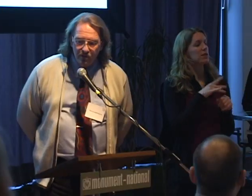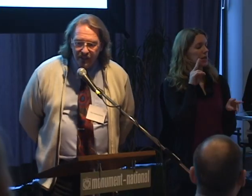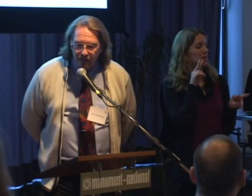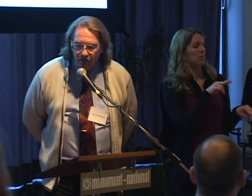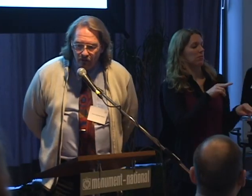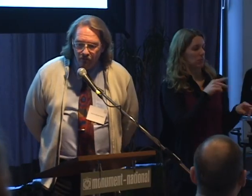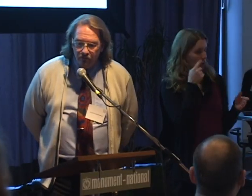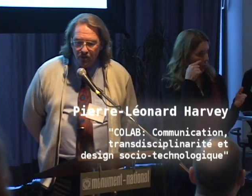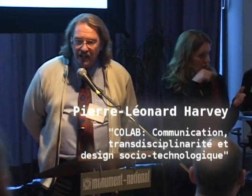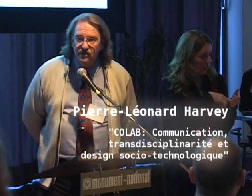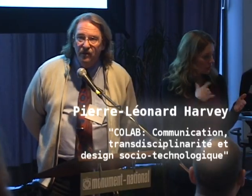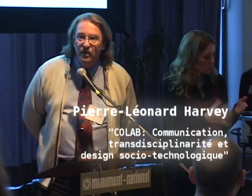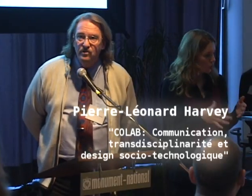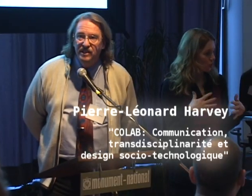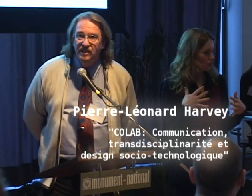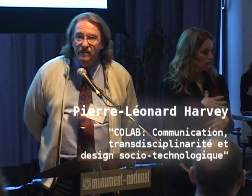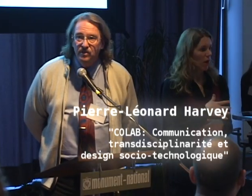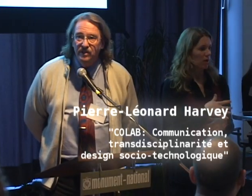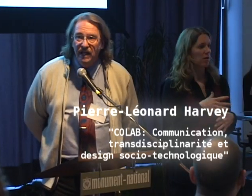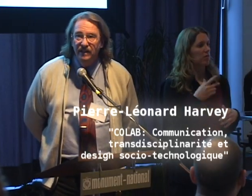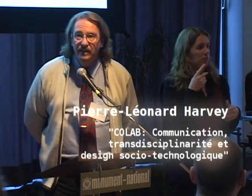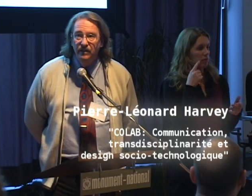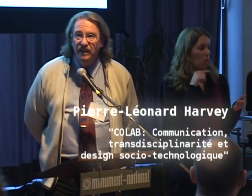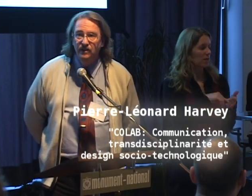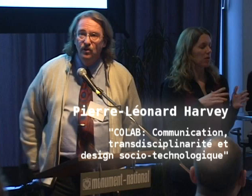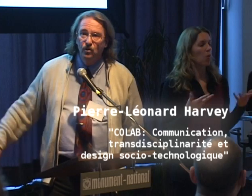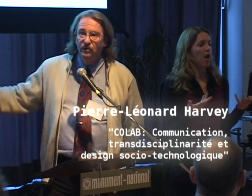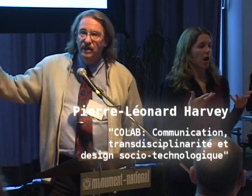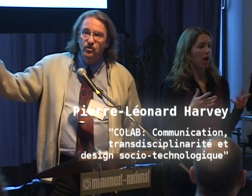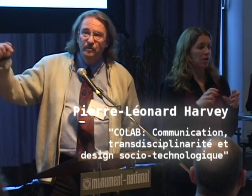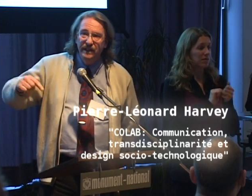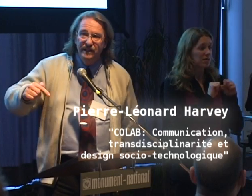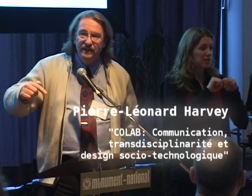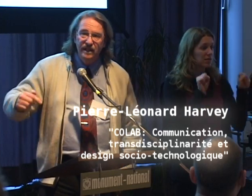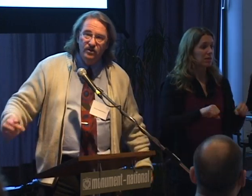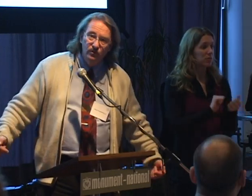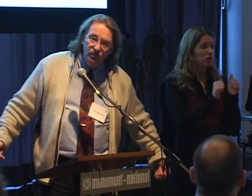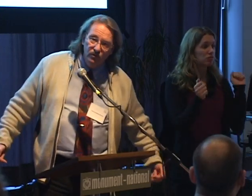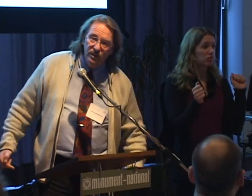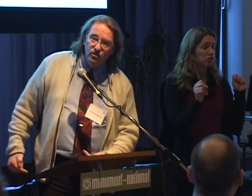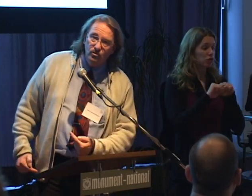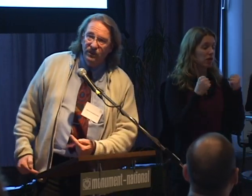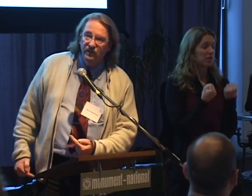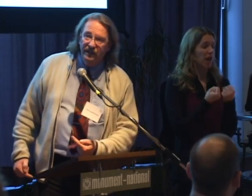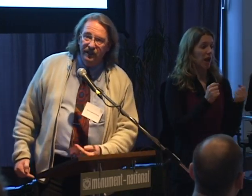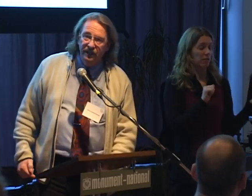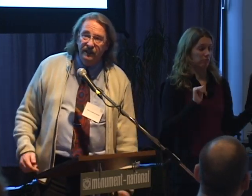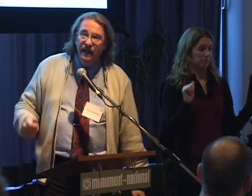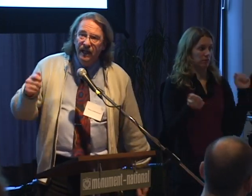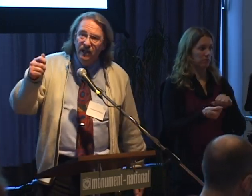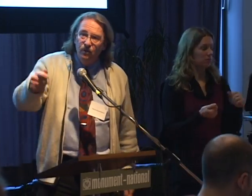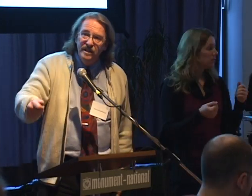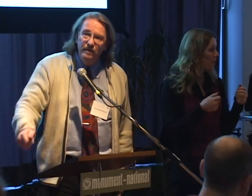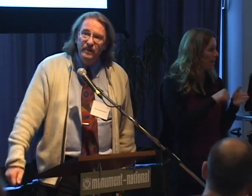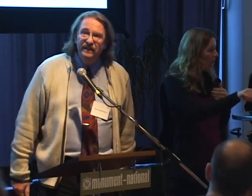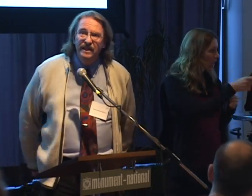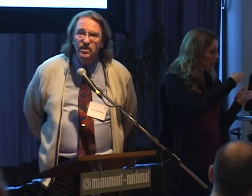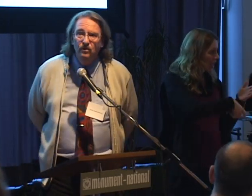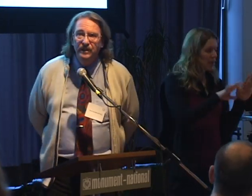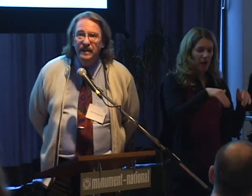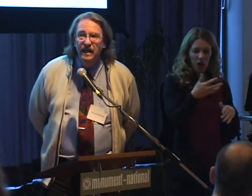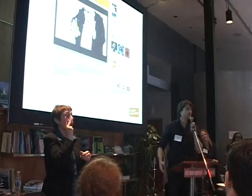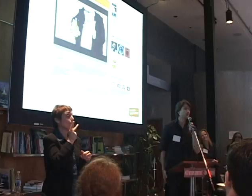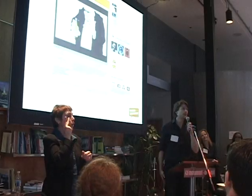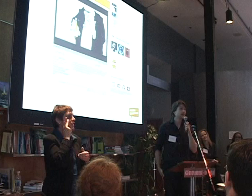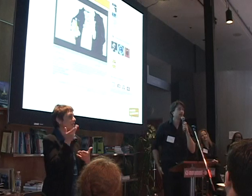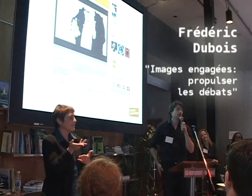On constate qu'on se transforme en un système social dans lequel d'un côté tu payes tes taxes, de l'autre côté tu reçois ton Internet, et troisièmement tu es